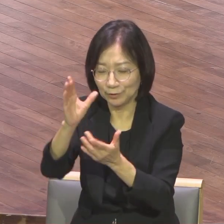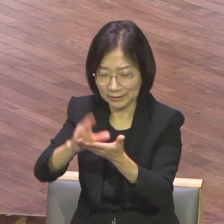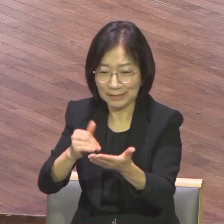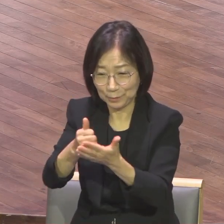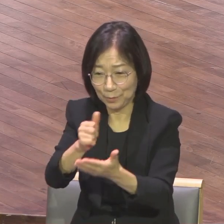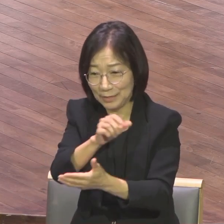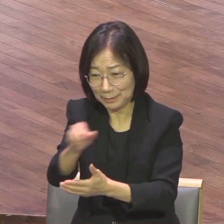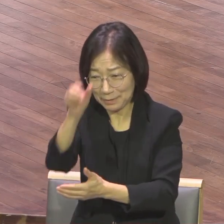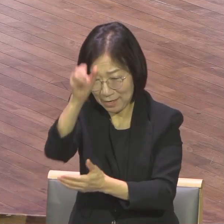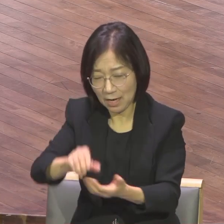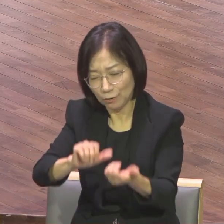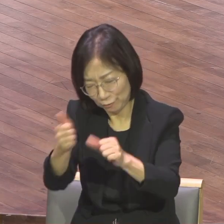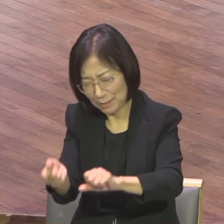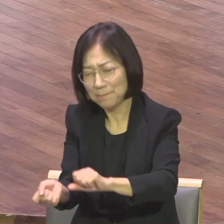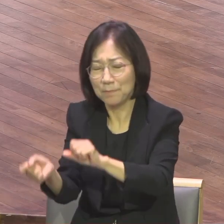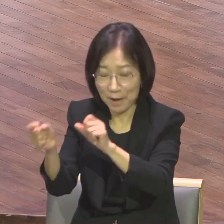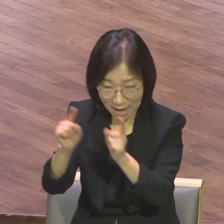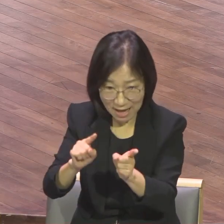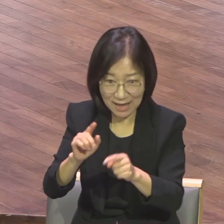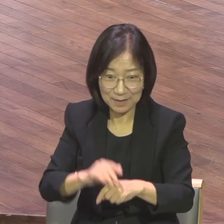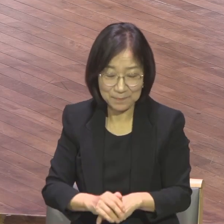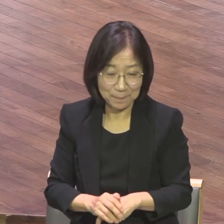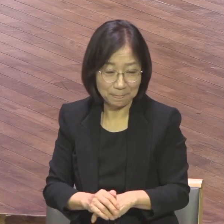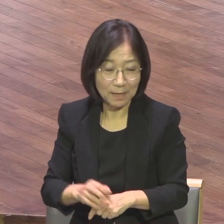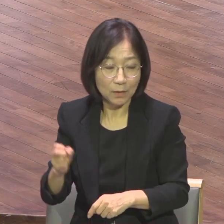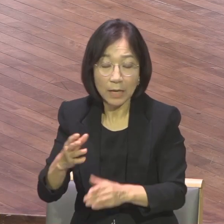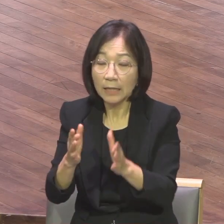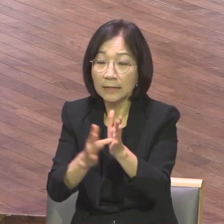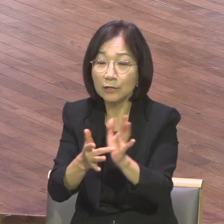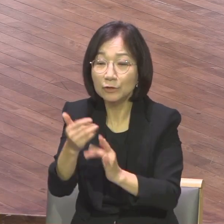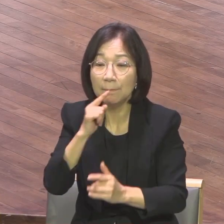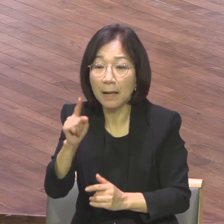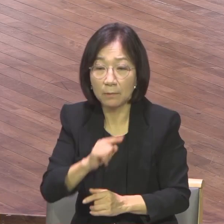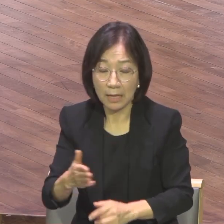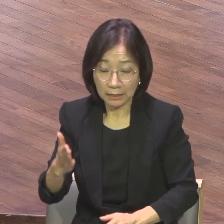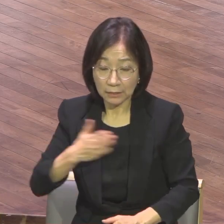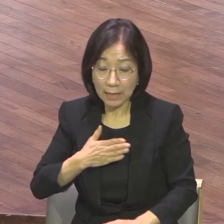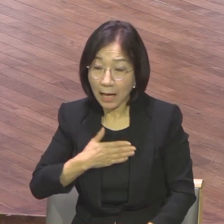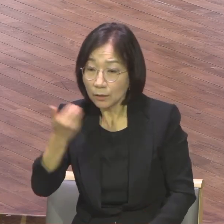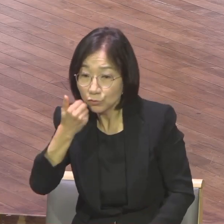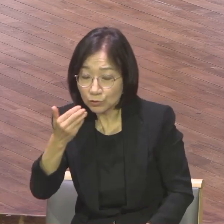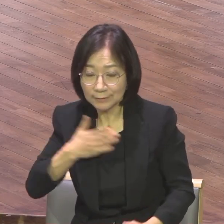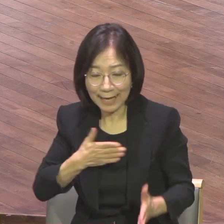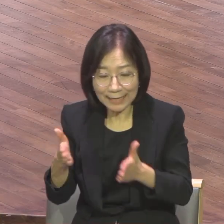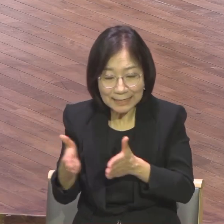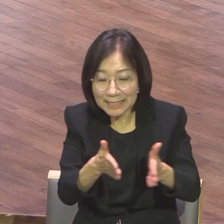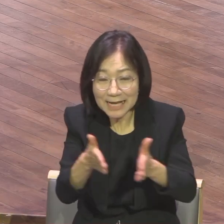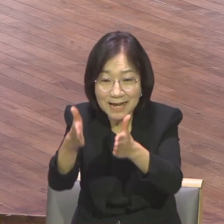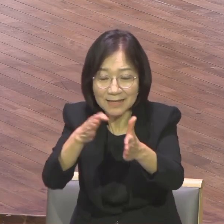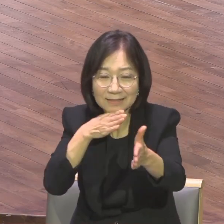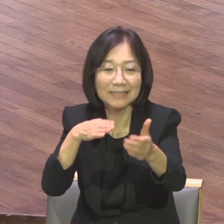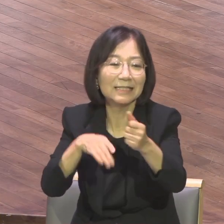나로 말미암아 아버지 갈 자가 없다. 다른 이로서 구원을 받을 이름을 준 적이 없다.